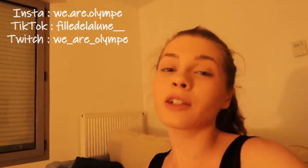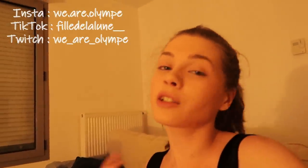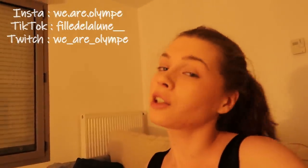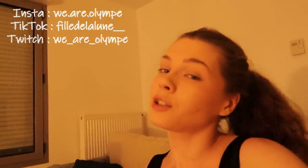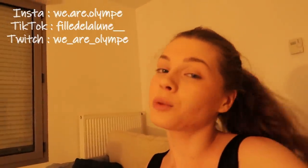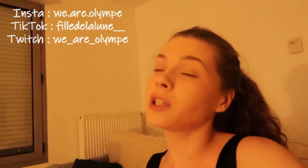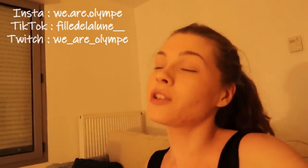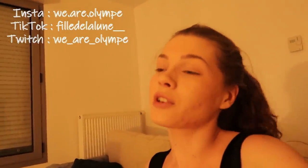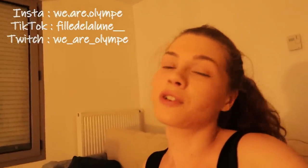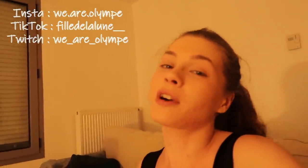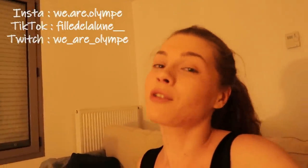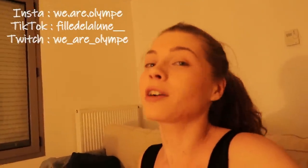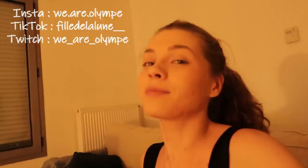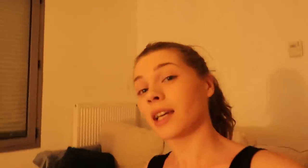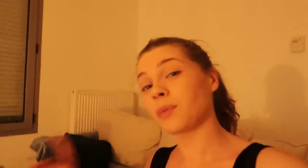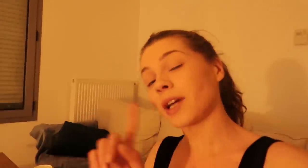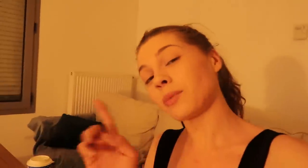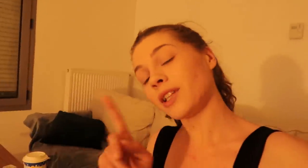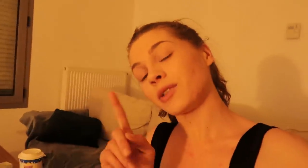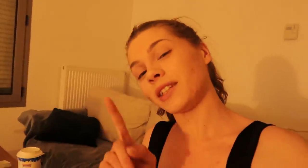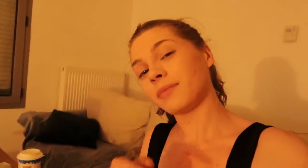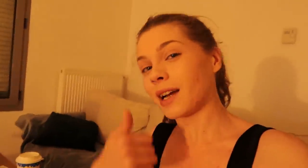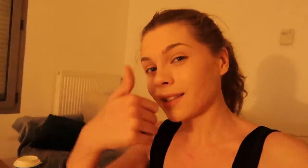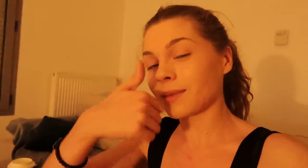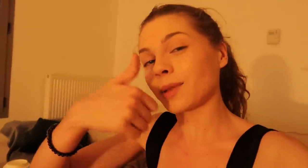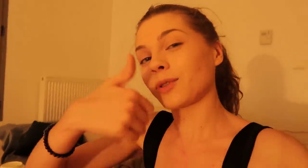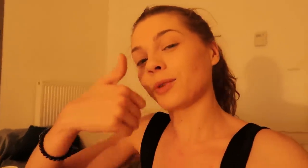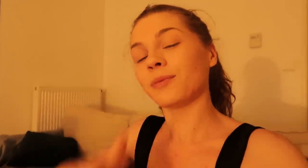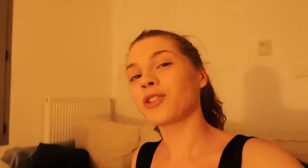TikTok, Twitch, enfin voilà. N'hésite pas à t'abonner aussi et à laisser un petit pouce bleu. Je vous